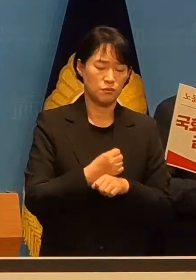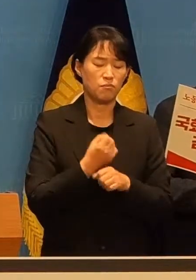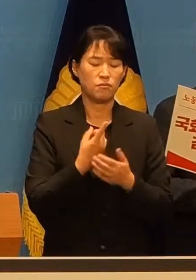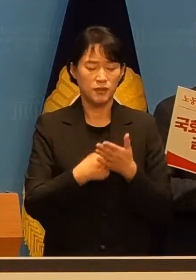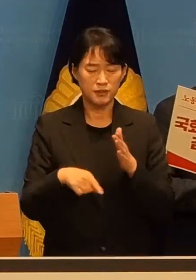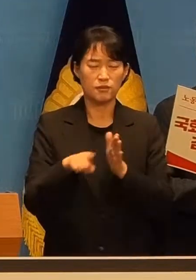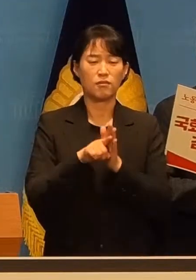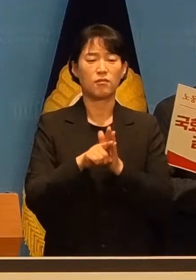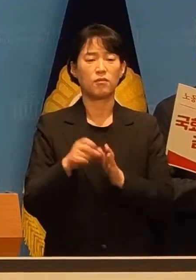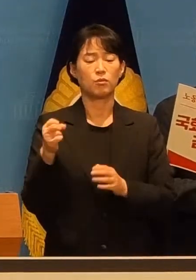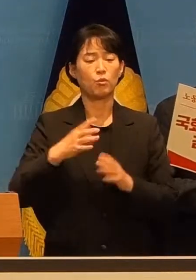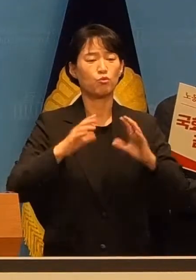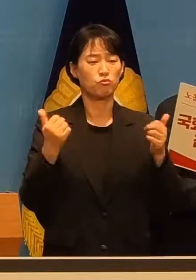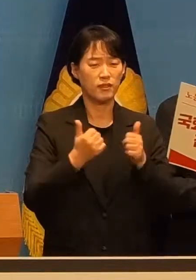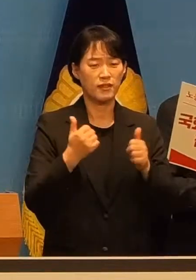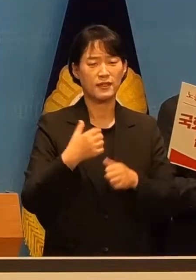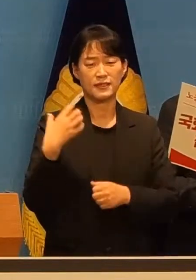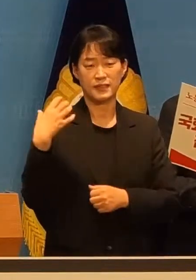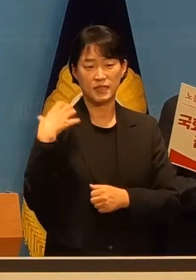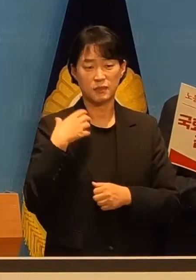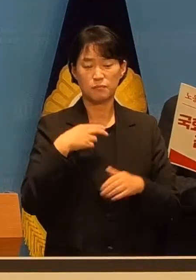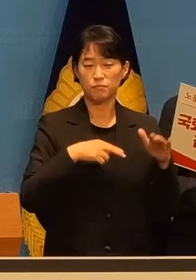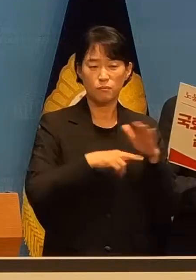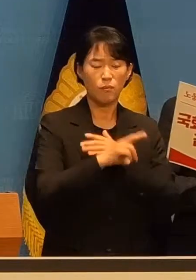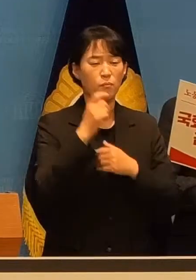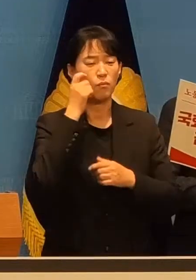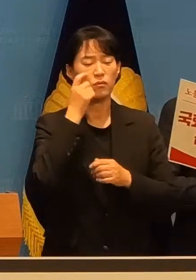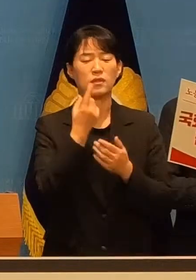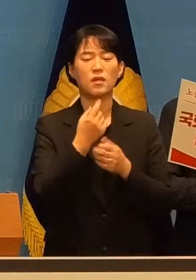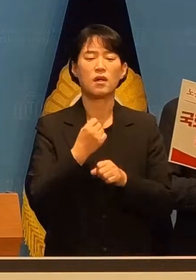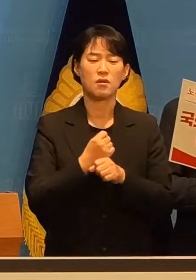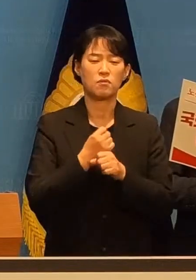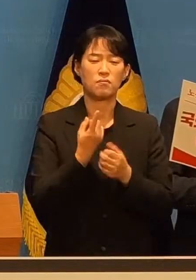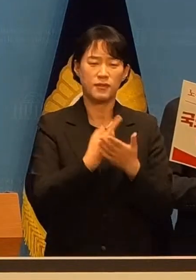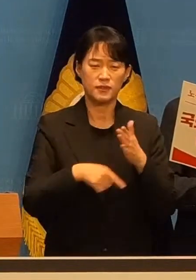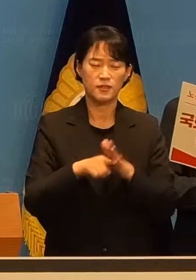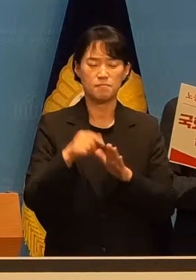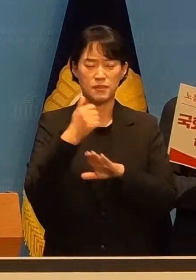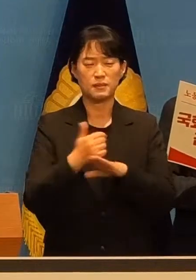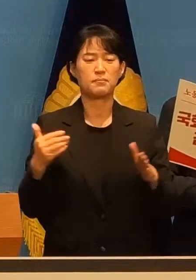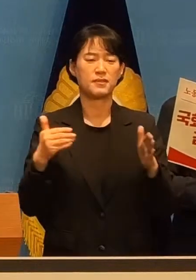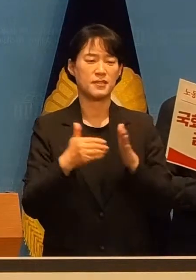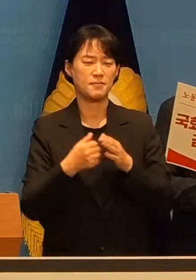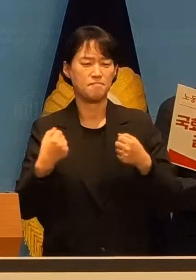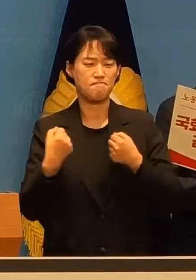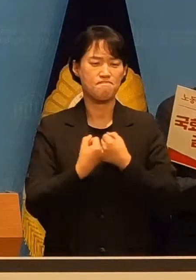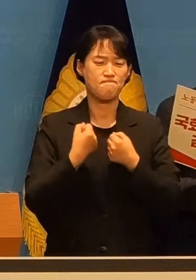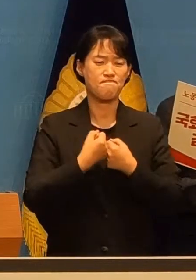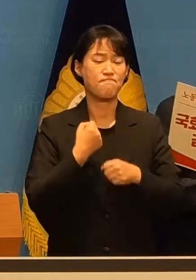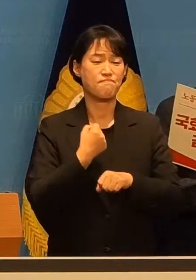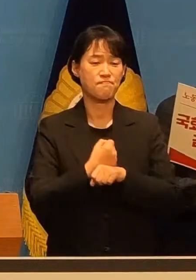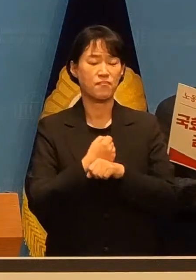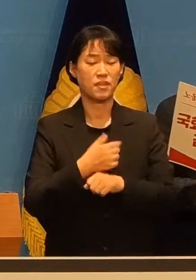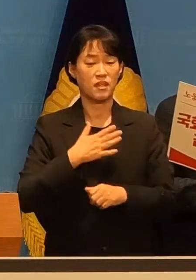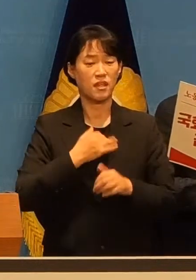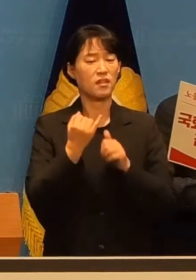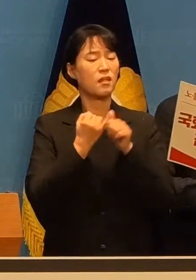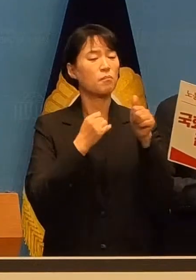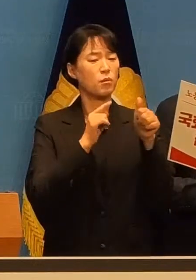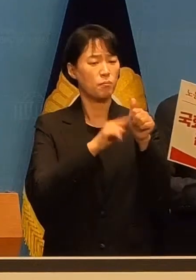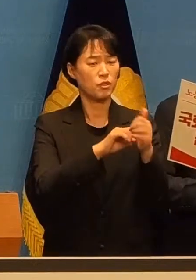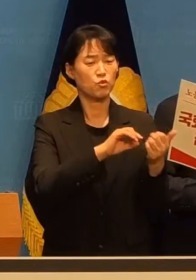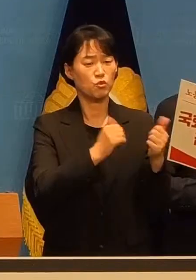못하도록, 국회가 책임을 피하지 못하도록 저는 끝까지 싸울 것입니다. 제 남편의